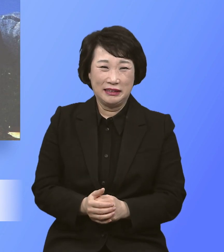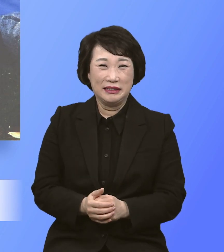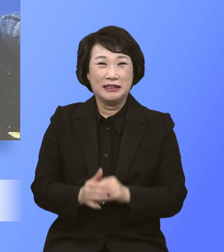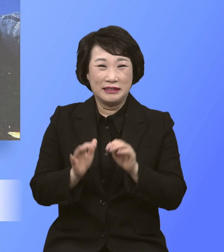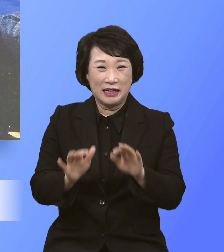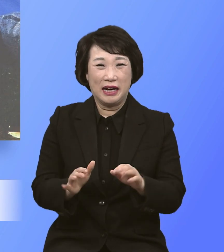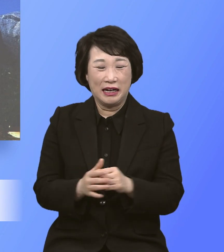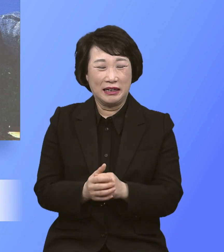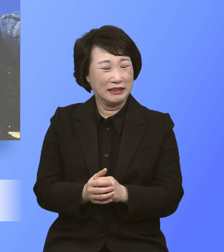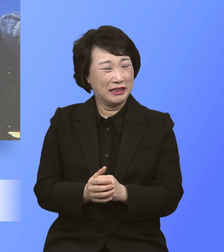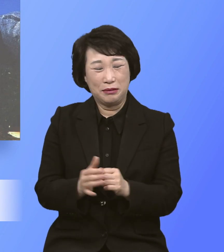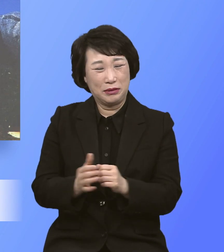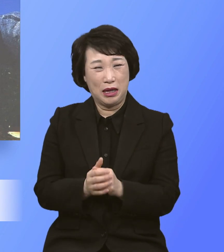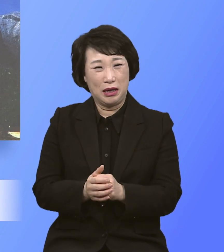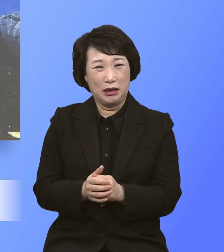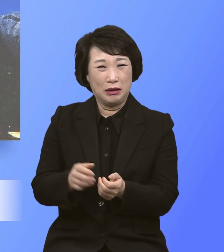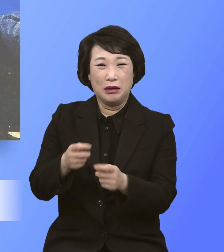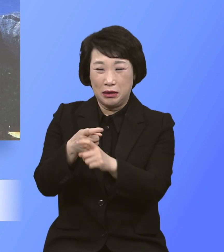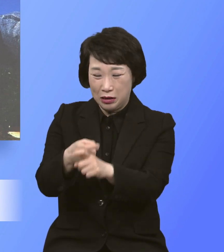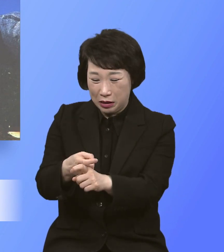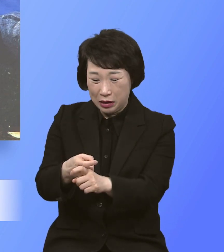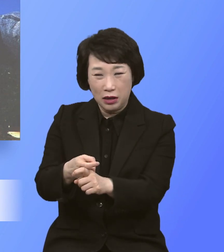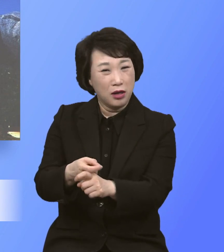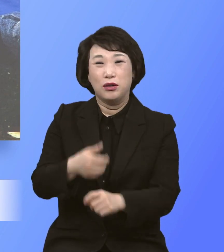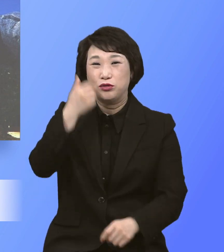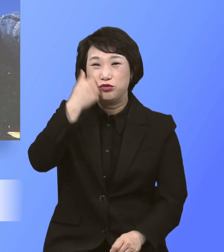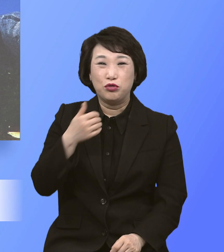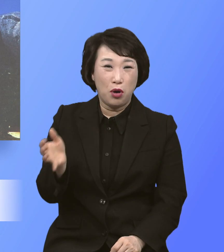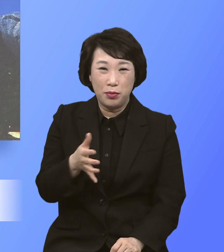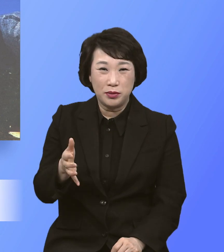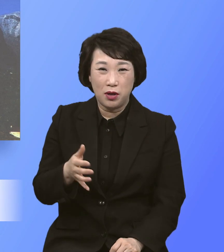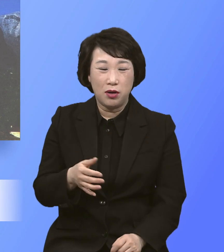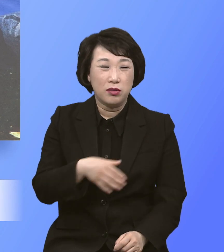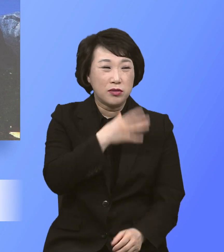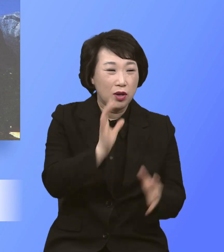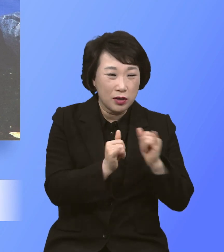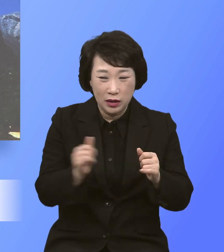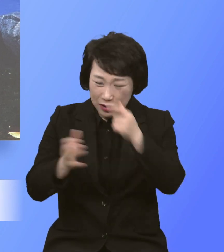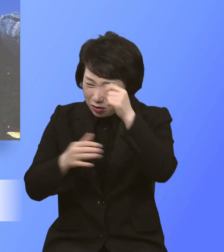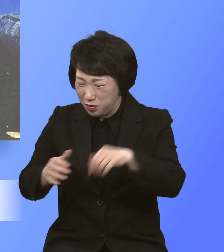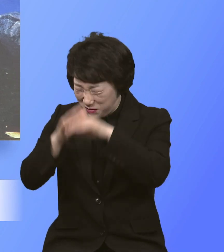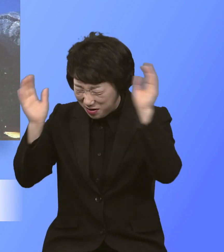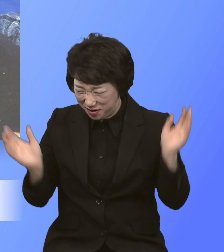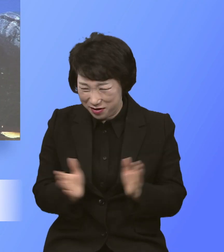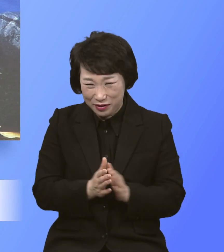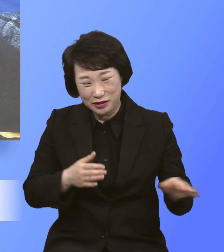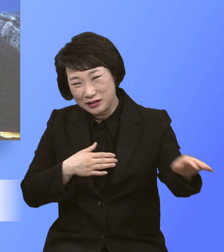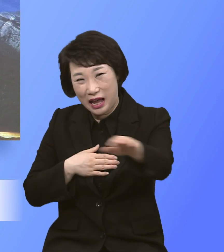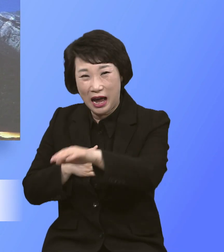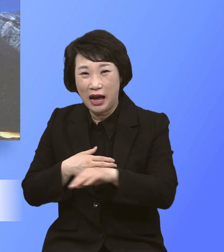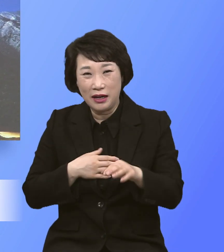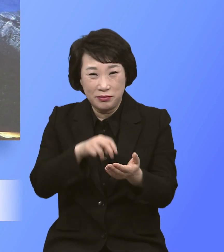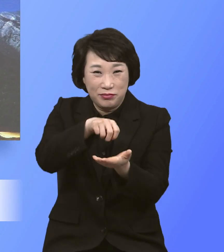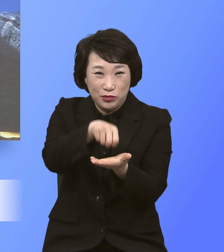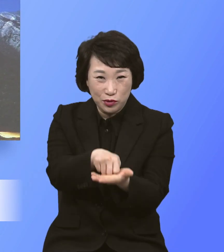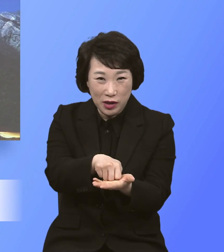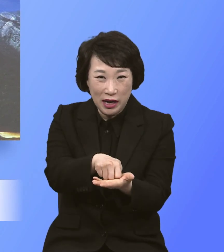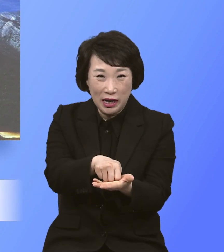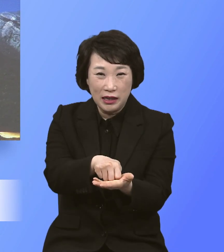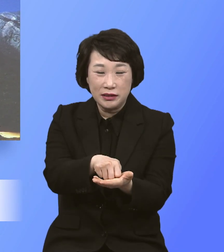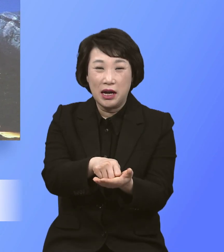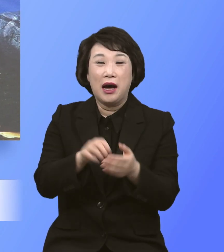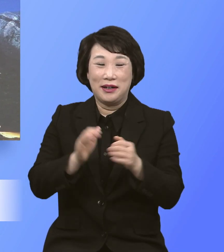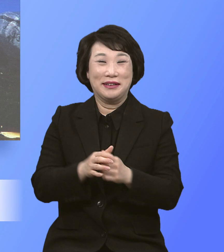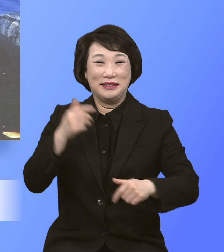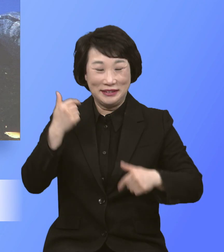버리장머리 없는 것 같으니까 아주 노인부터 모든 성도가 다 무릎 꿇고 앉아서